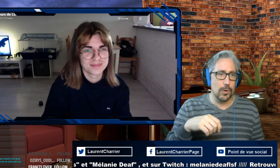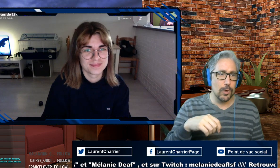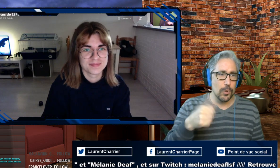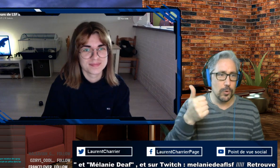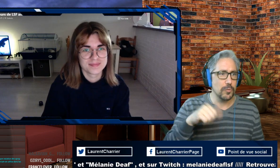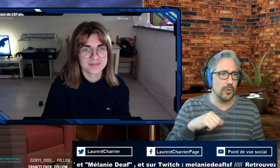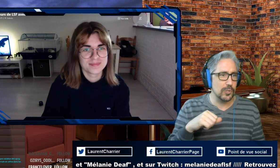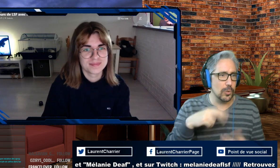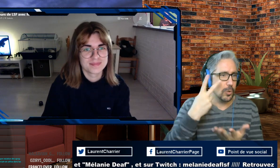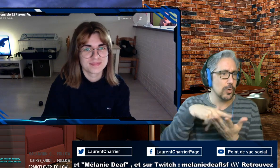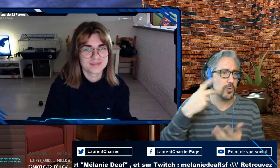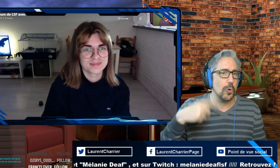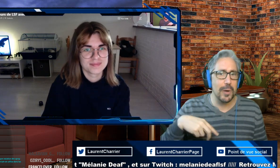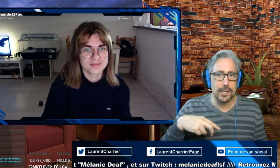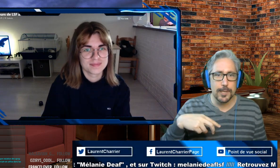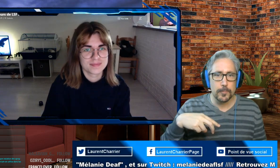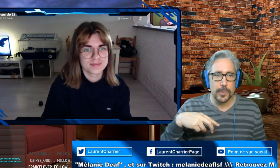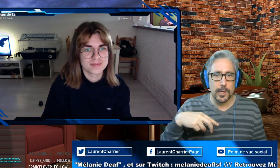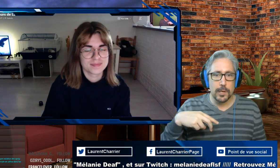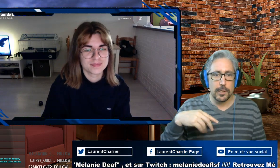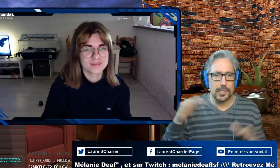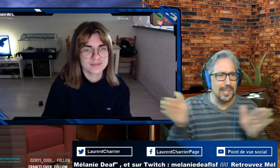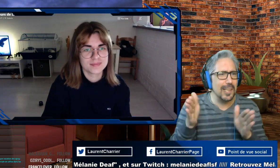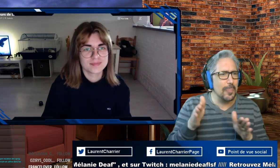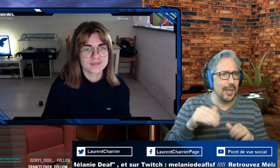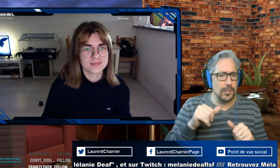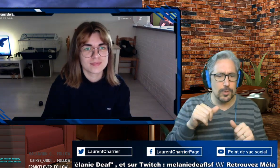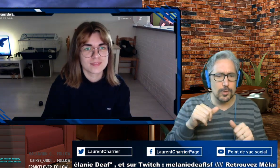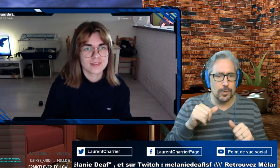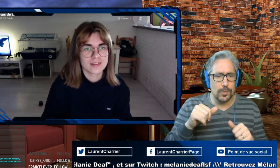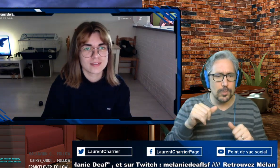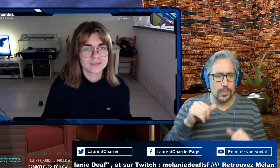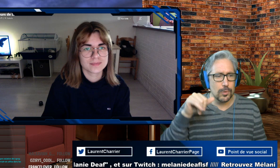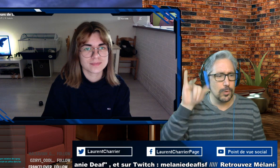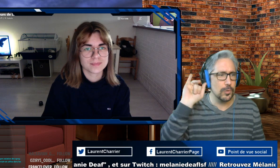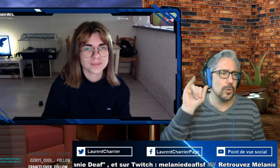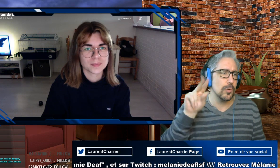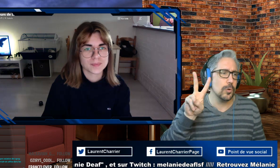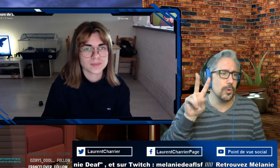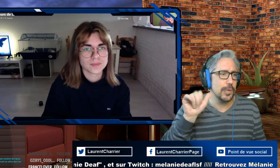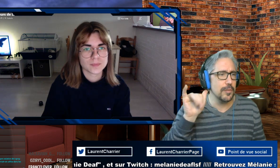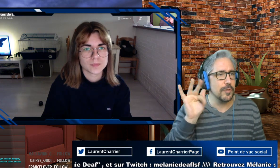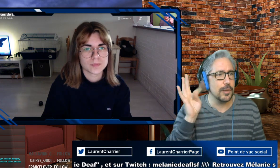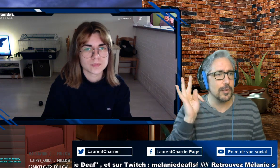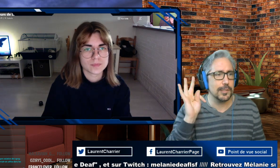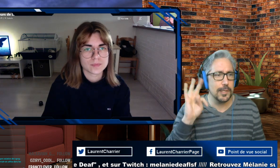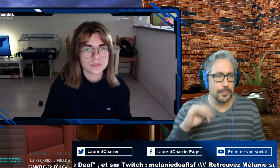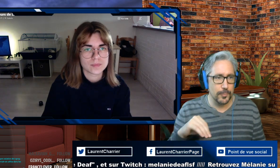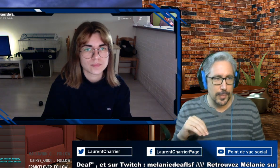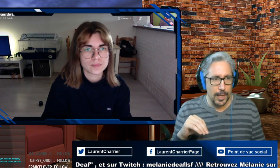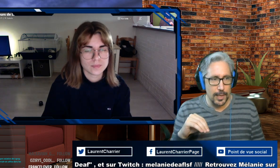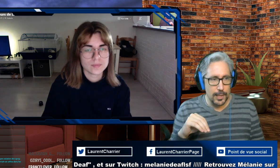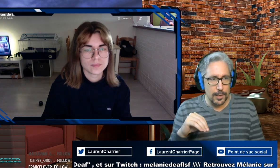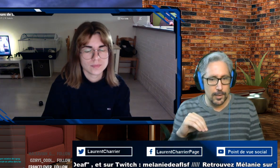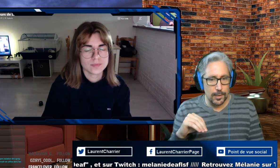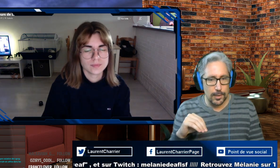rappelle une fois sur Paris, j'étais très près de l'IVET,